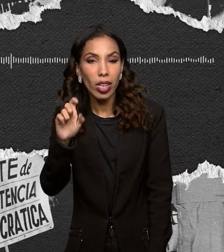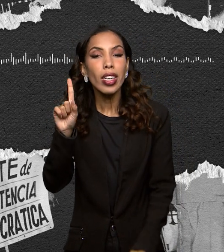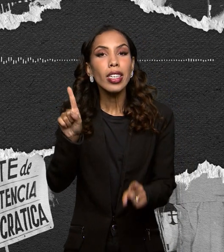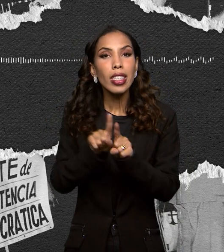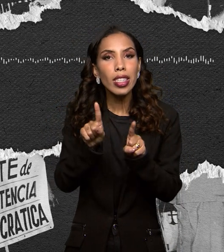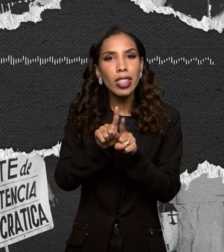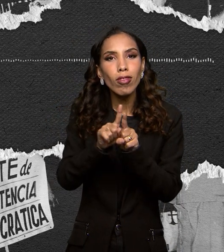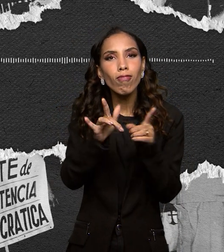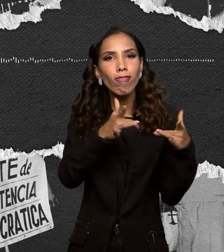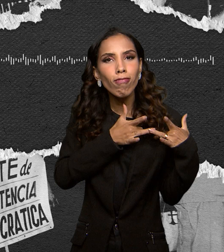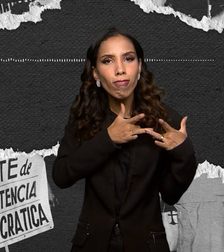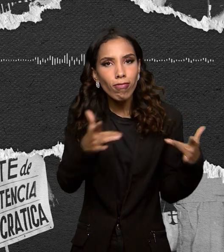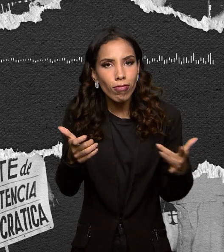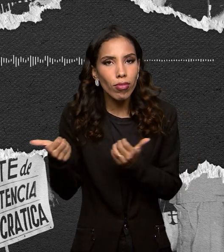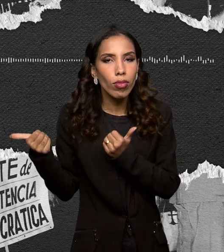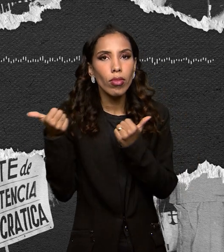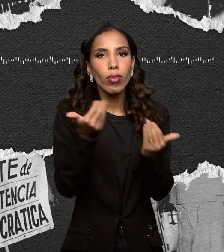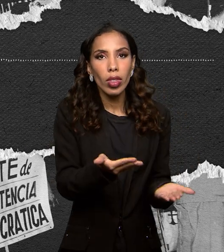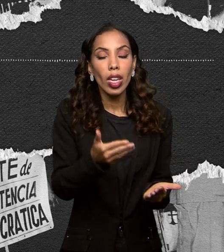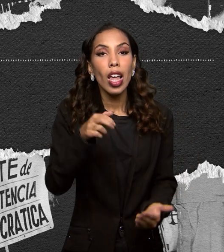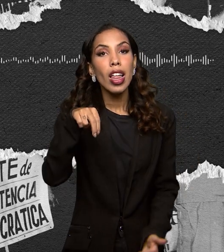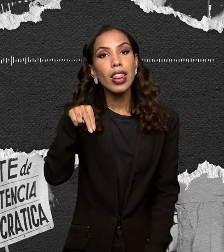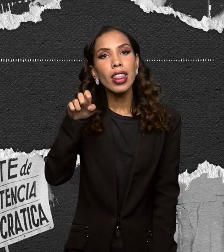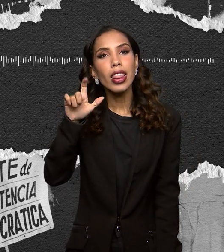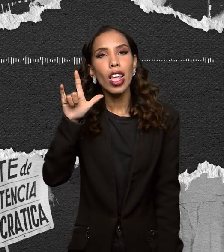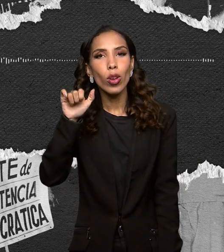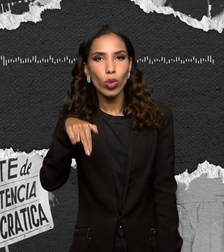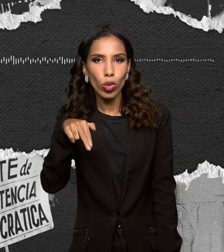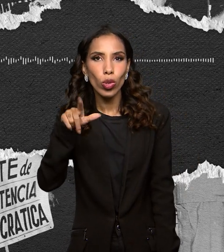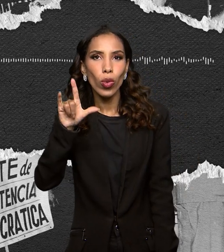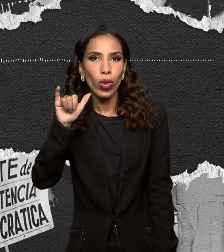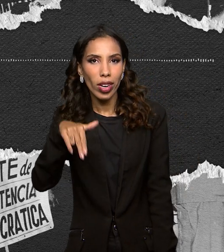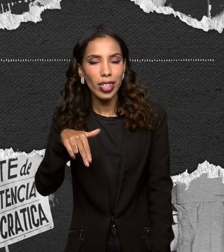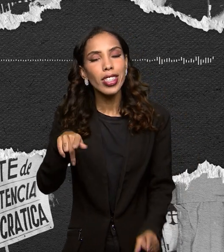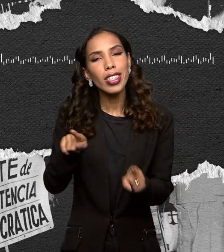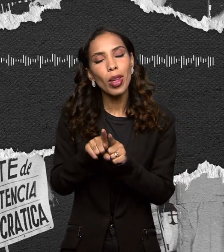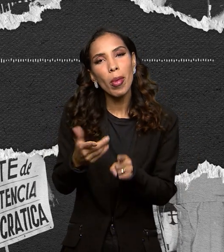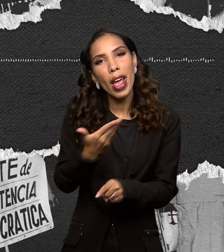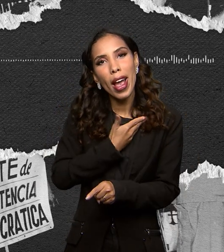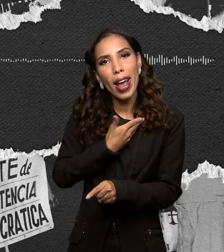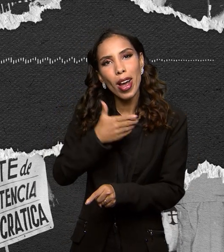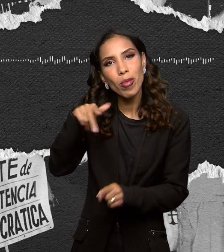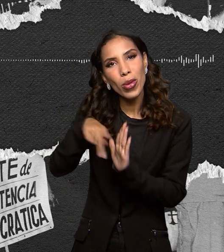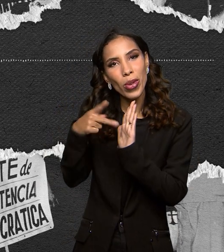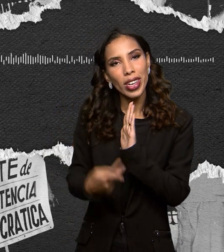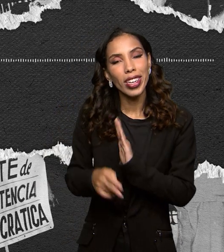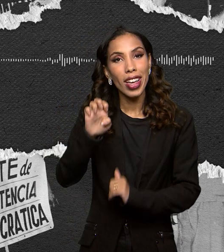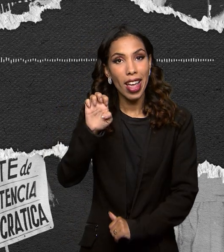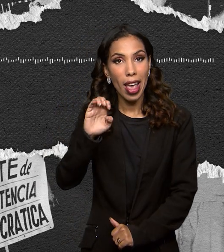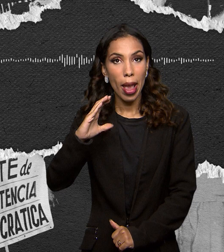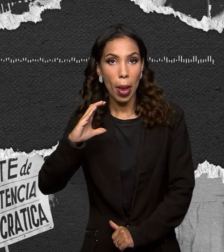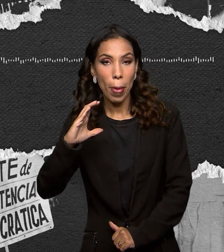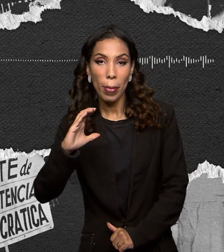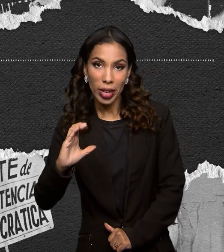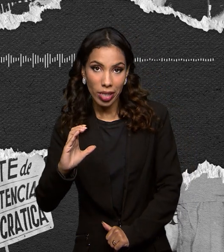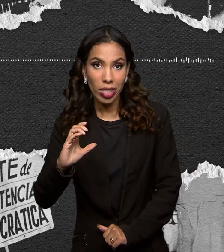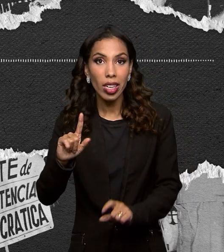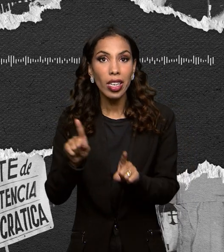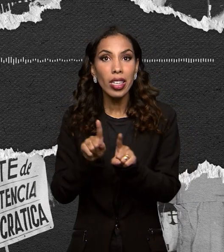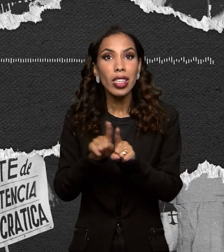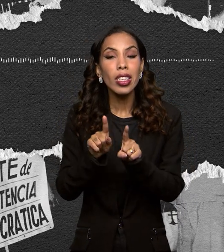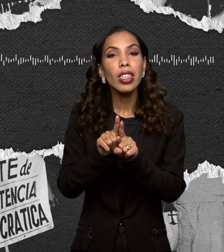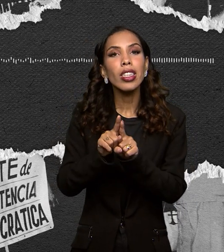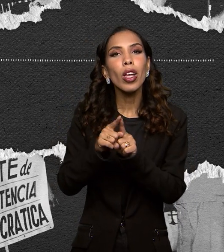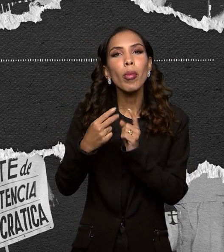composições gentilmente cedidas pelo Nelson Lin, nosso colega aqui na EBC. O Nelson também interpretou os trechos da música